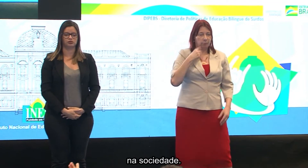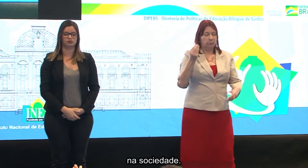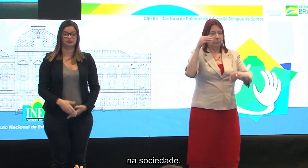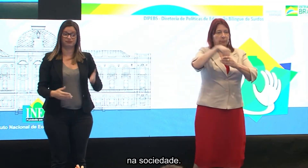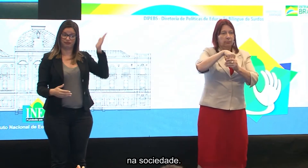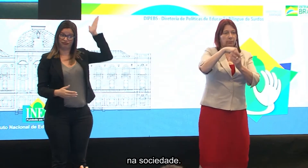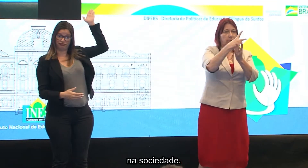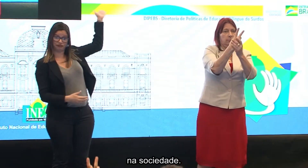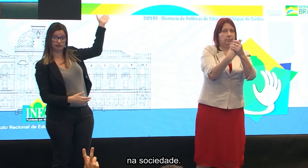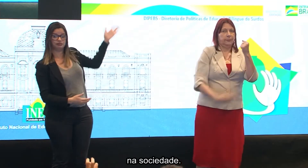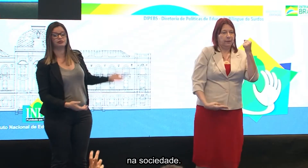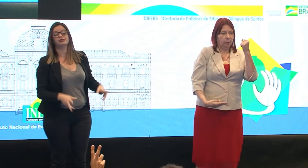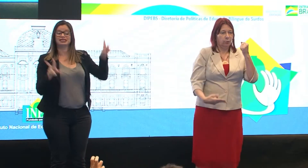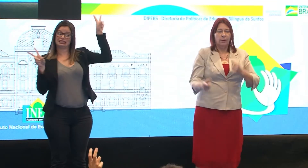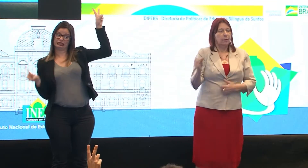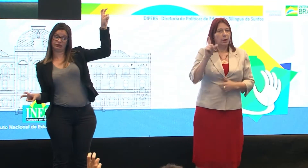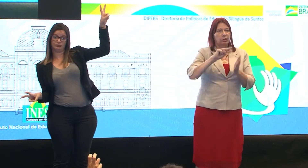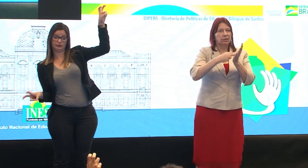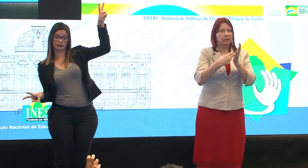na sociedade.